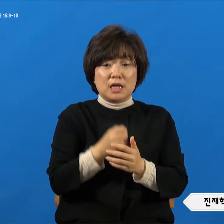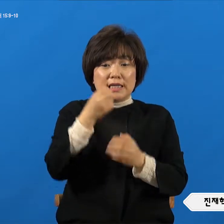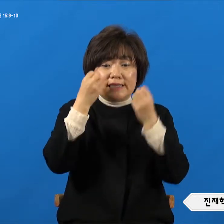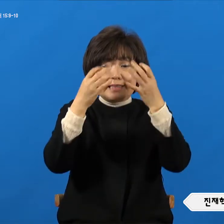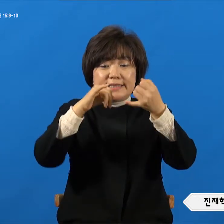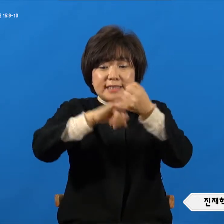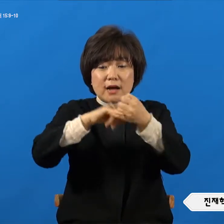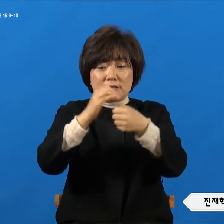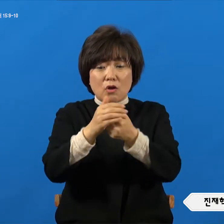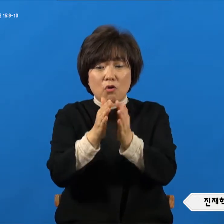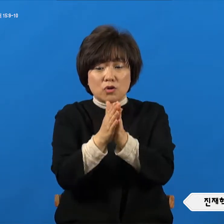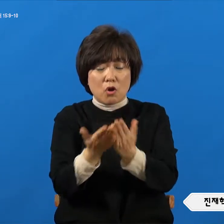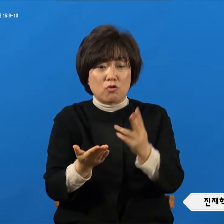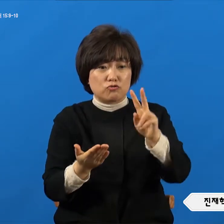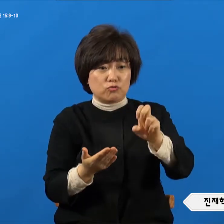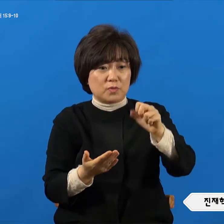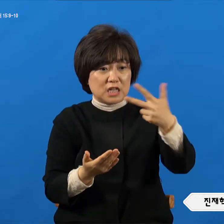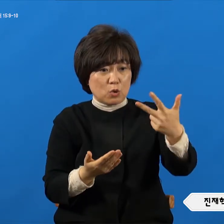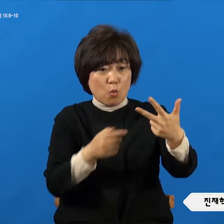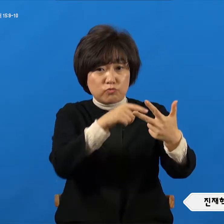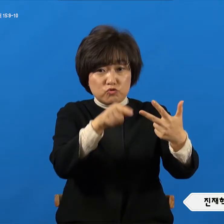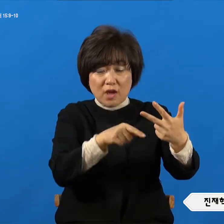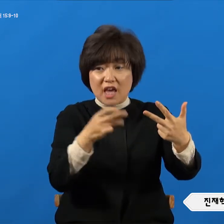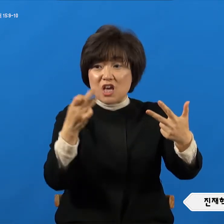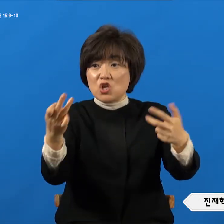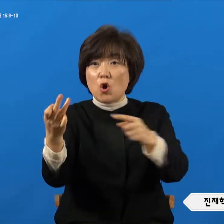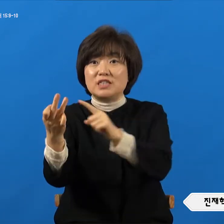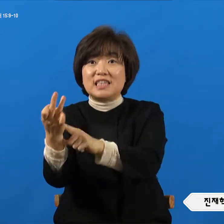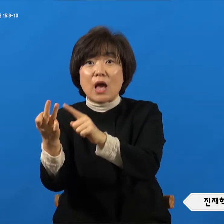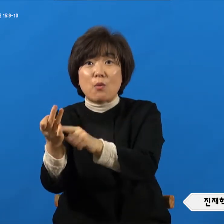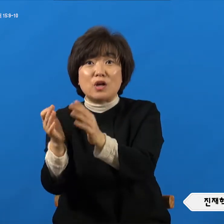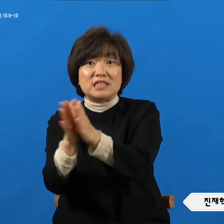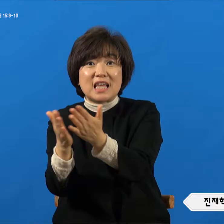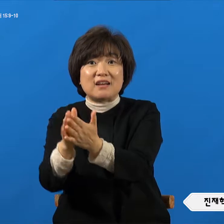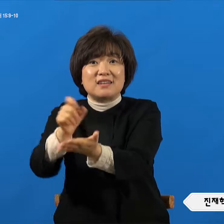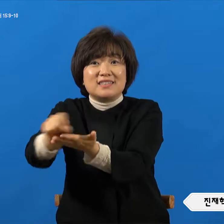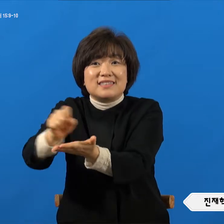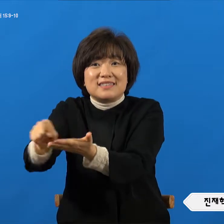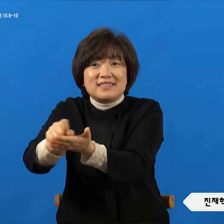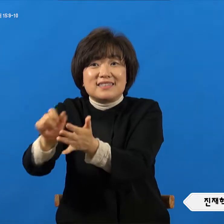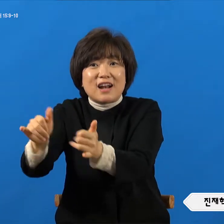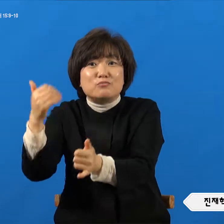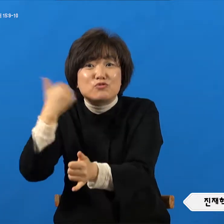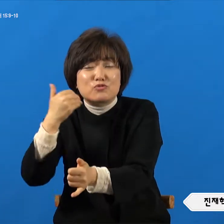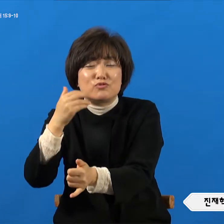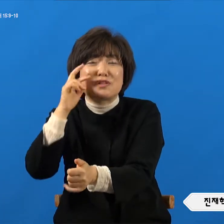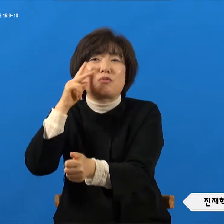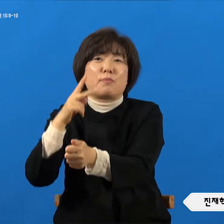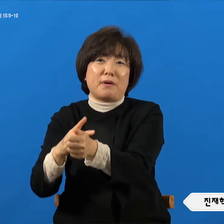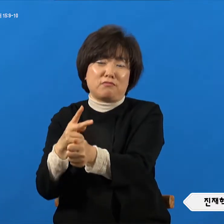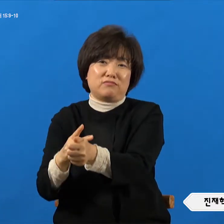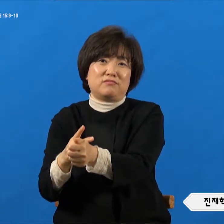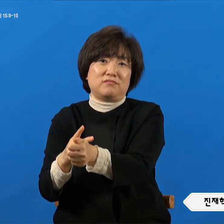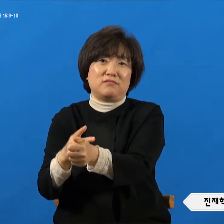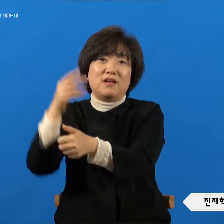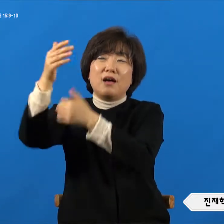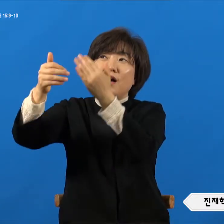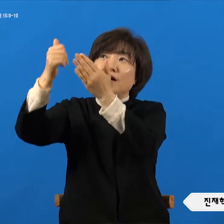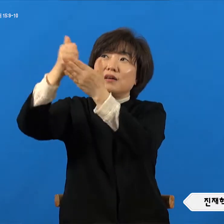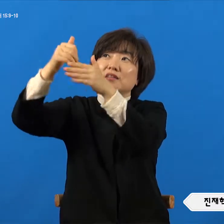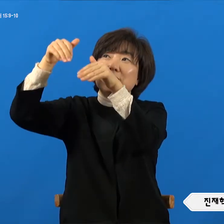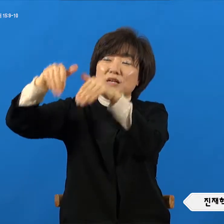가운데 13권의 책을 쓰신 분이 바로 사도 바울입니다. 하나님의 종으로서